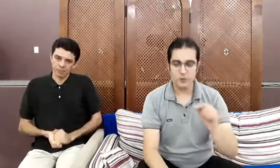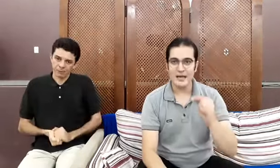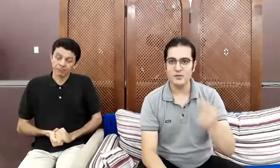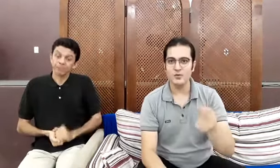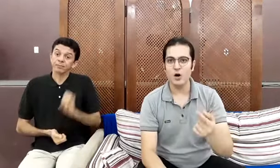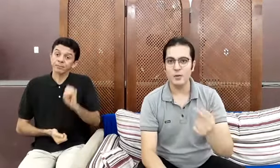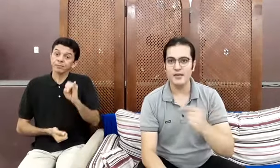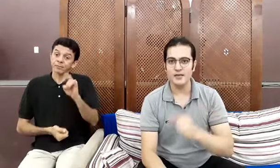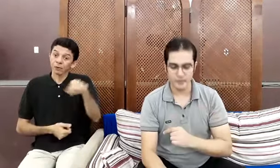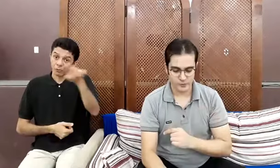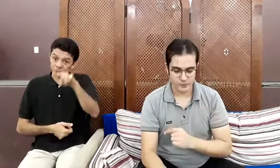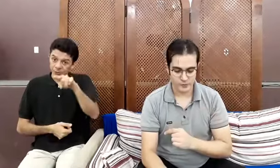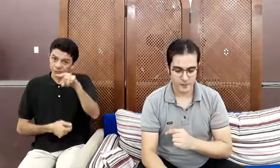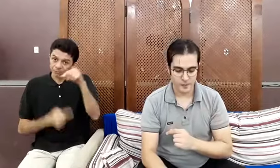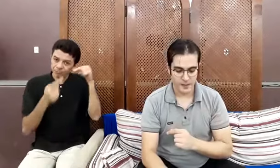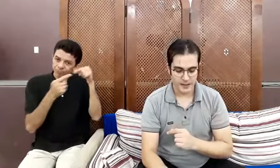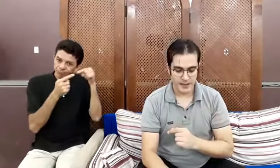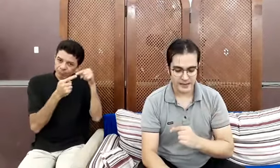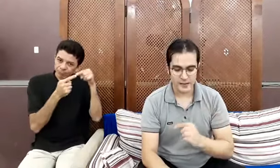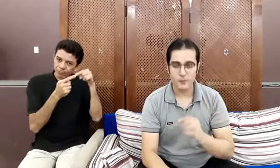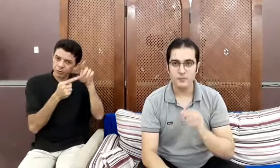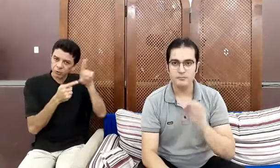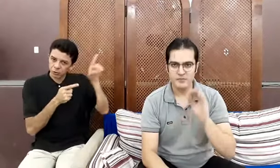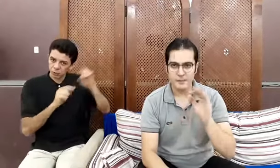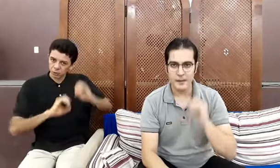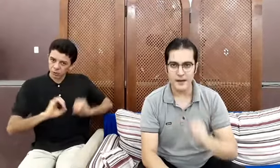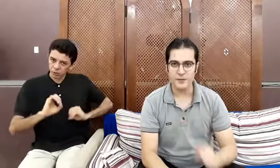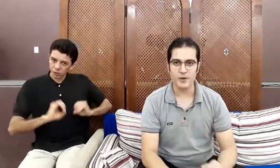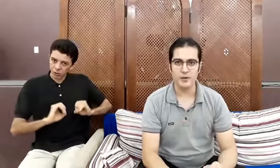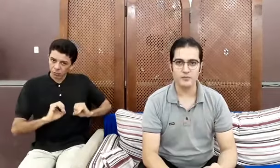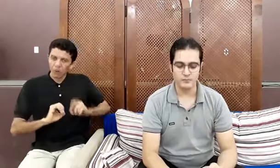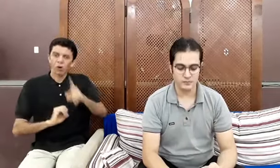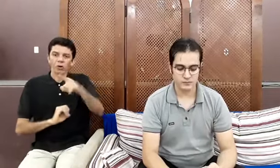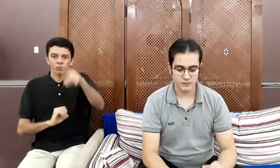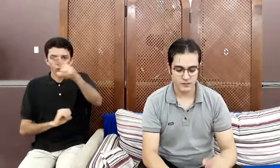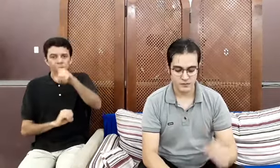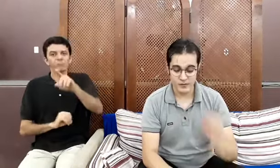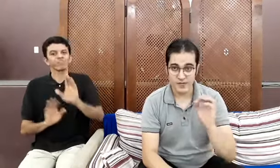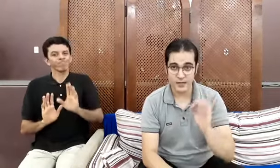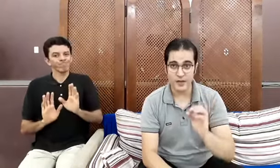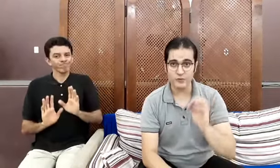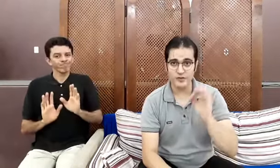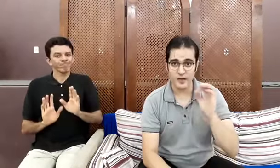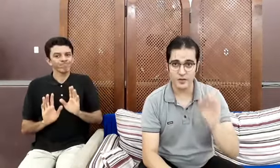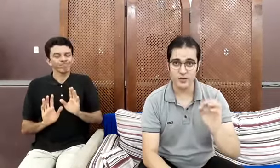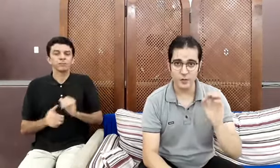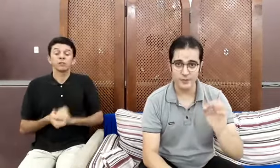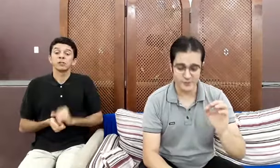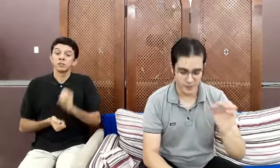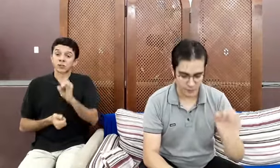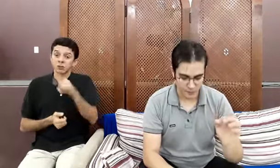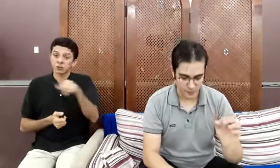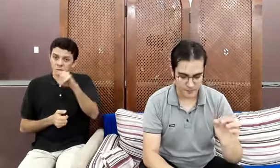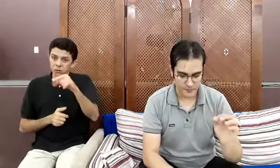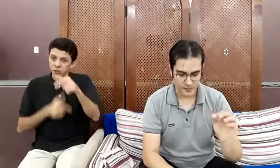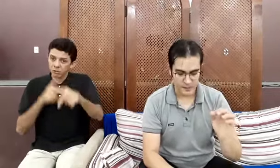do lado da obra de Deus, então se prepare, meu irmão. Se você está do lado certo da obra do